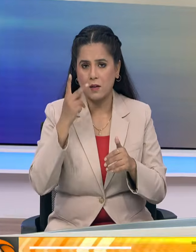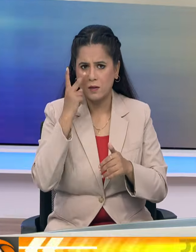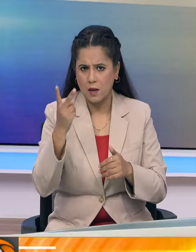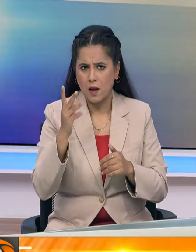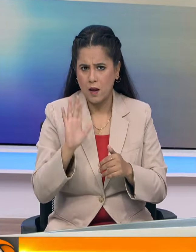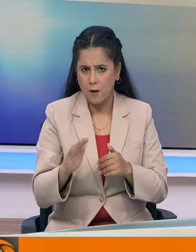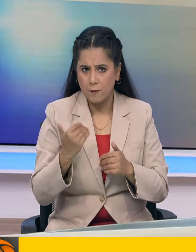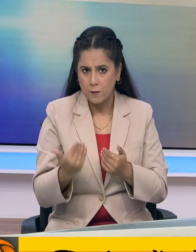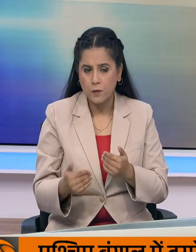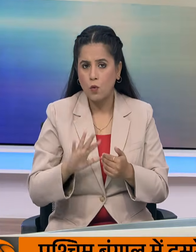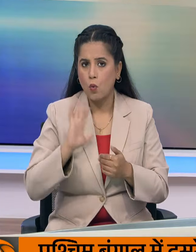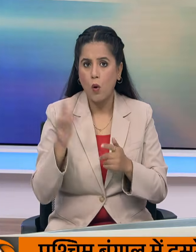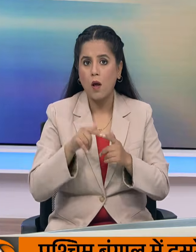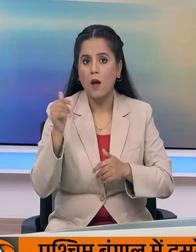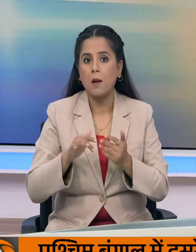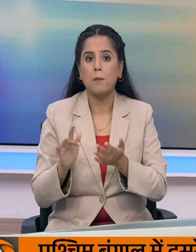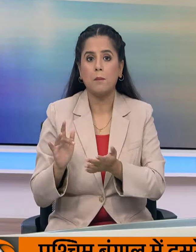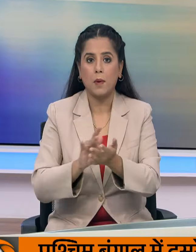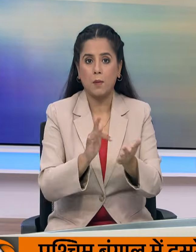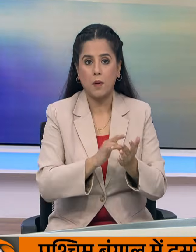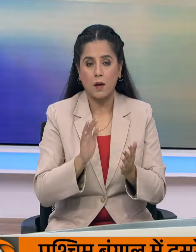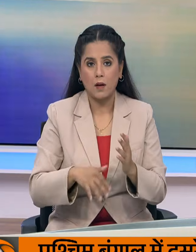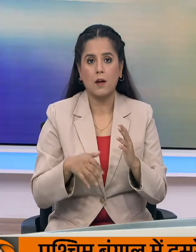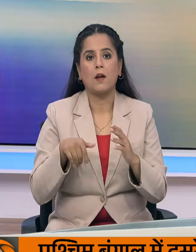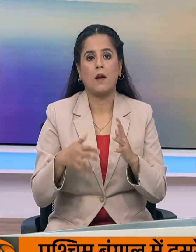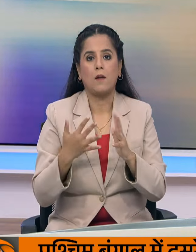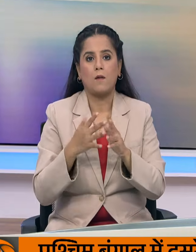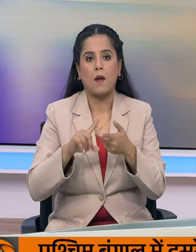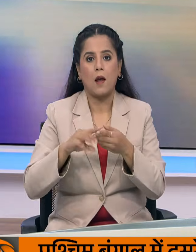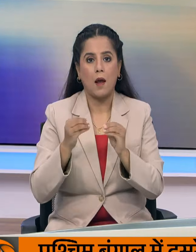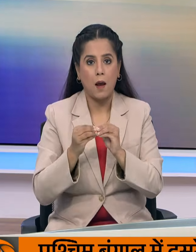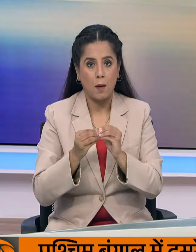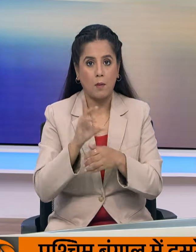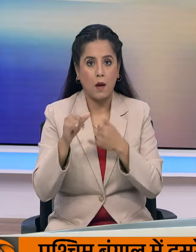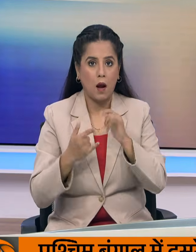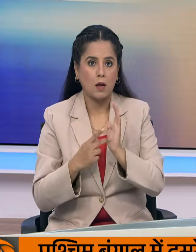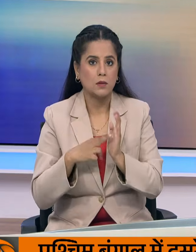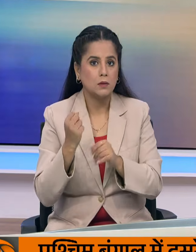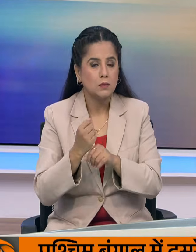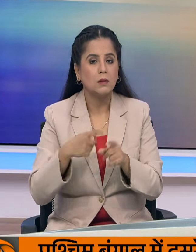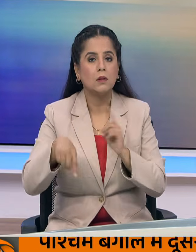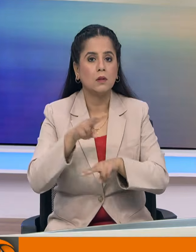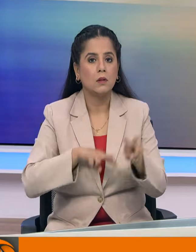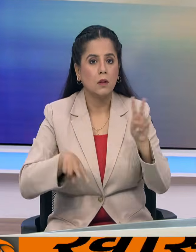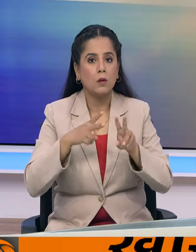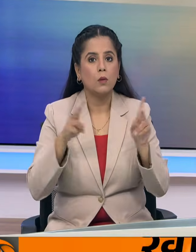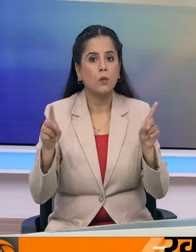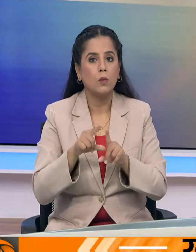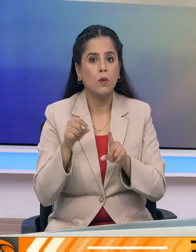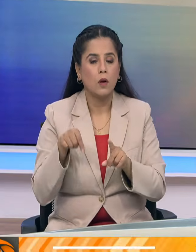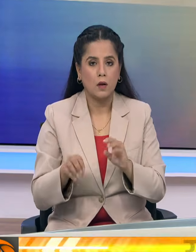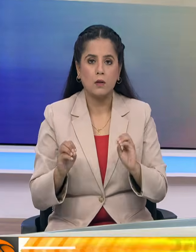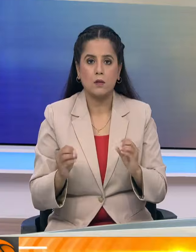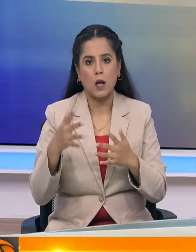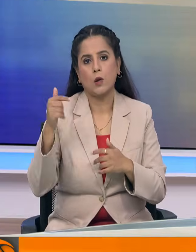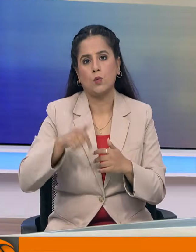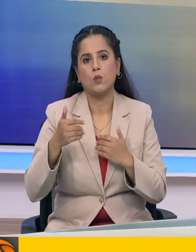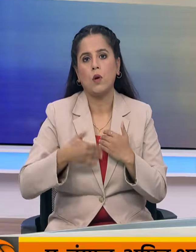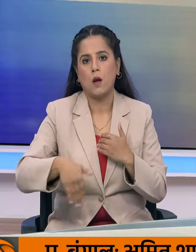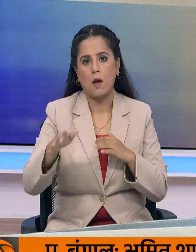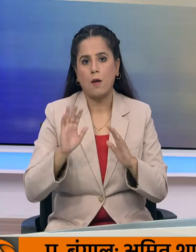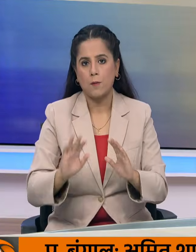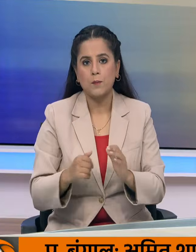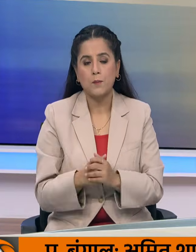देखते हुए सभी मतदान केंद्रों पर वेबकास्टिंग व्यवस्था के सुचारू संचालन का ट्रायल रन आज से शुरू हो रहा